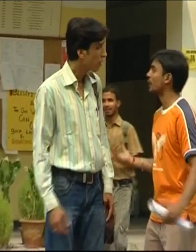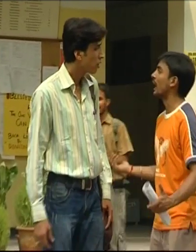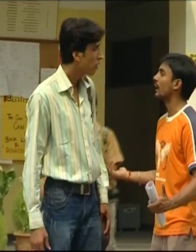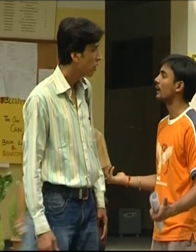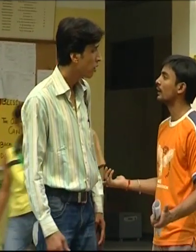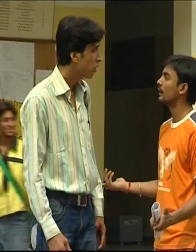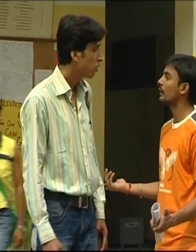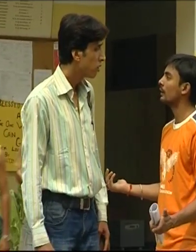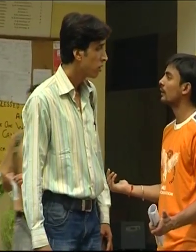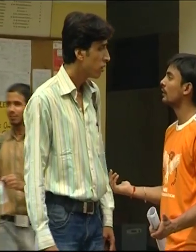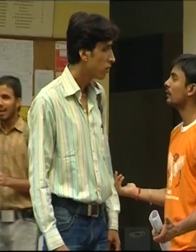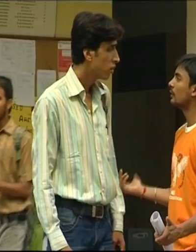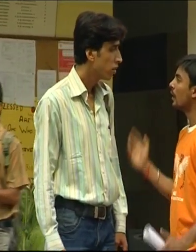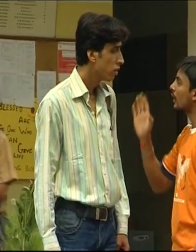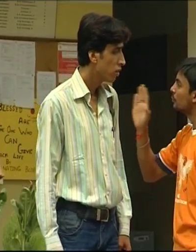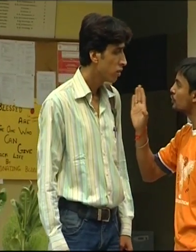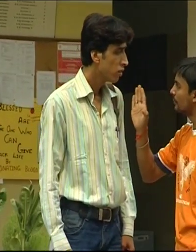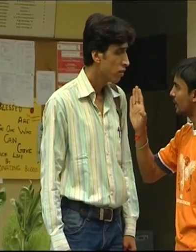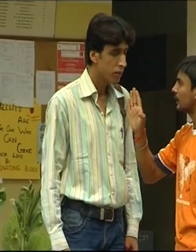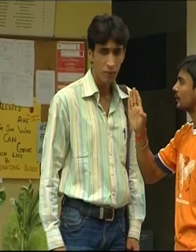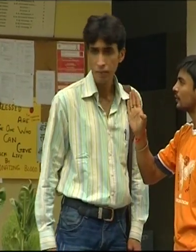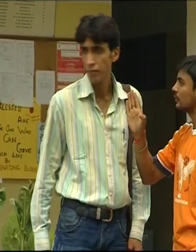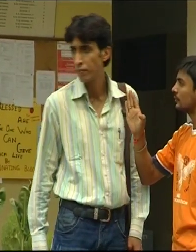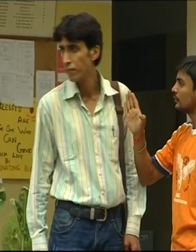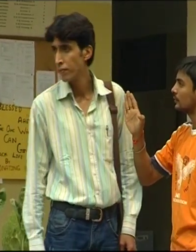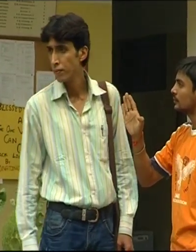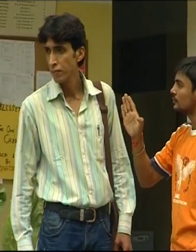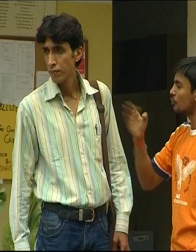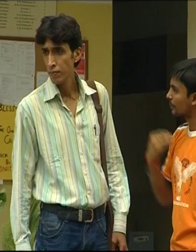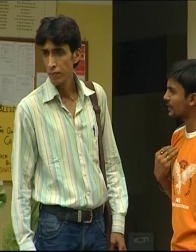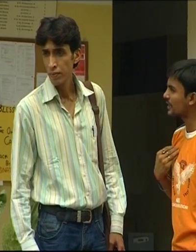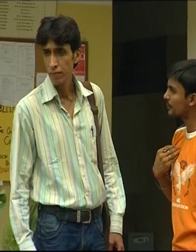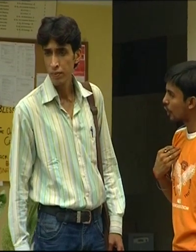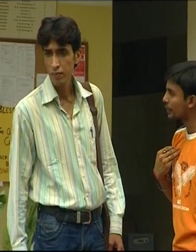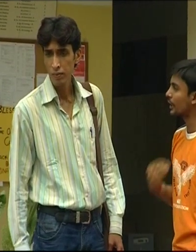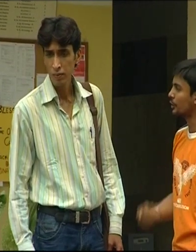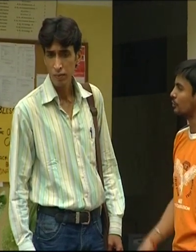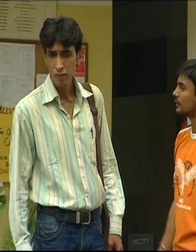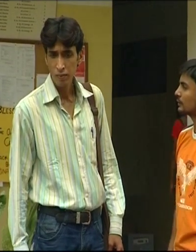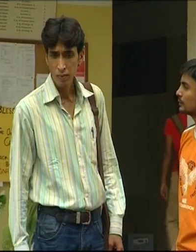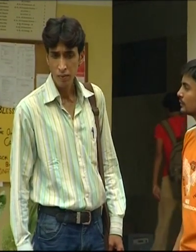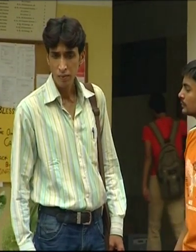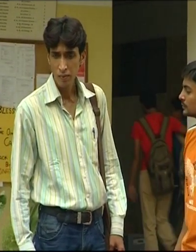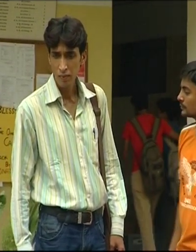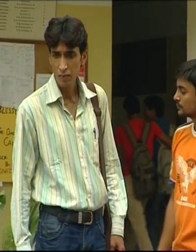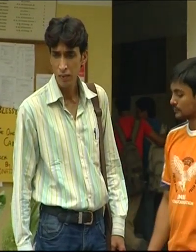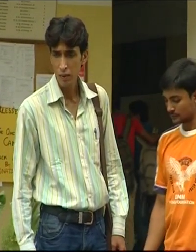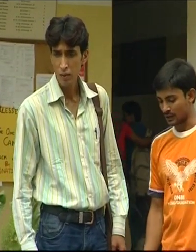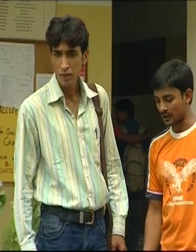क्या अक्ल मुझे भी है, मुझे पता है कि हमें नौकरियां करनी होंगी। आज